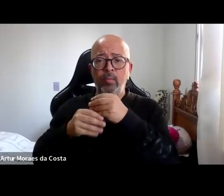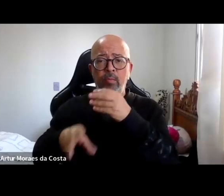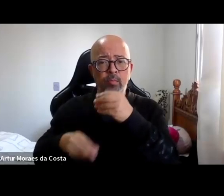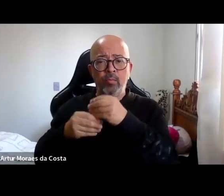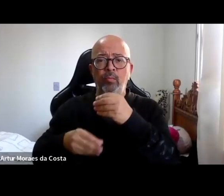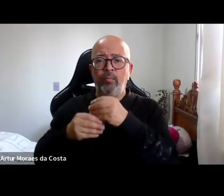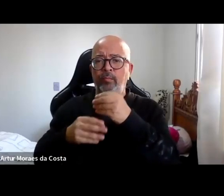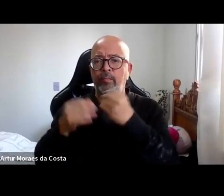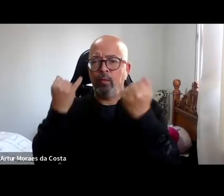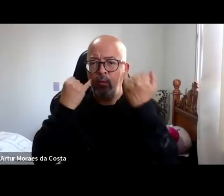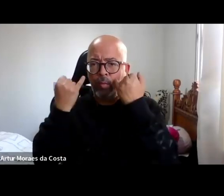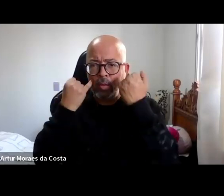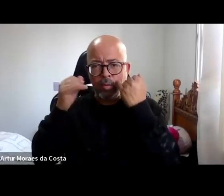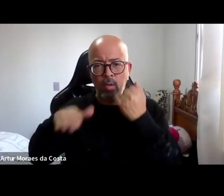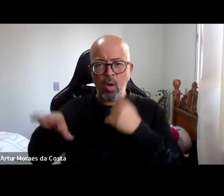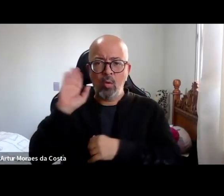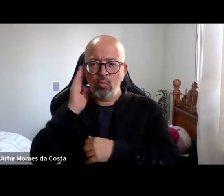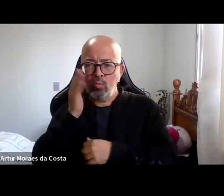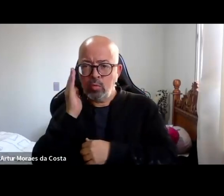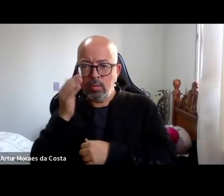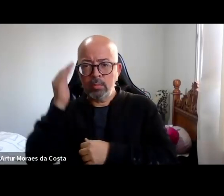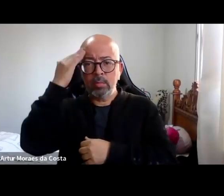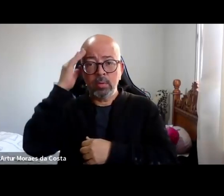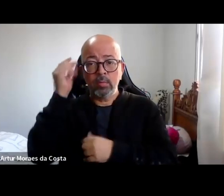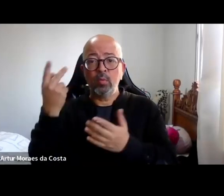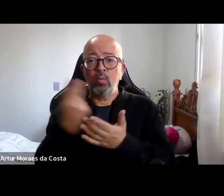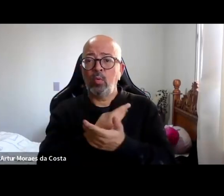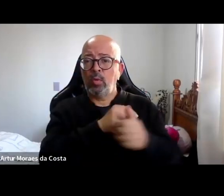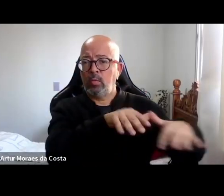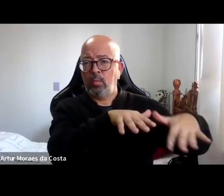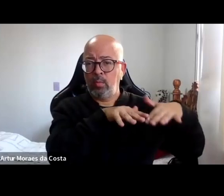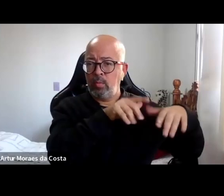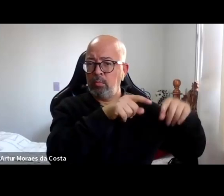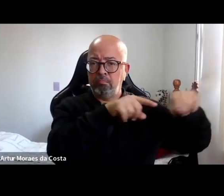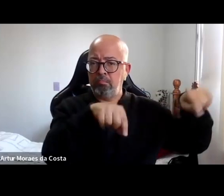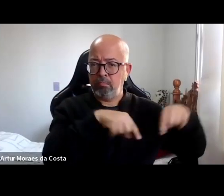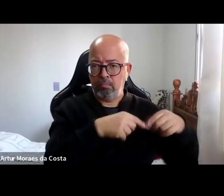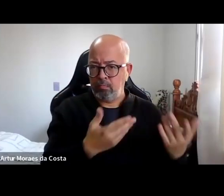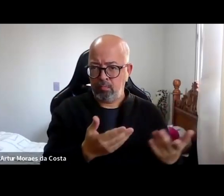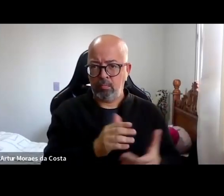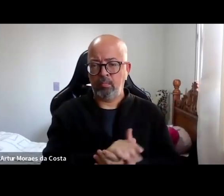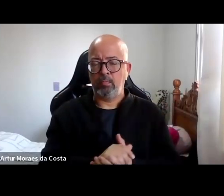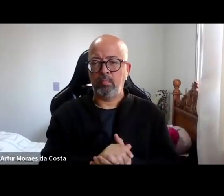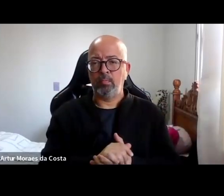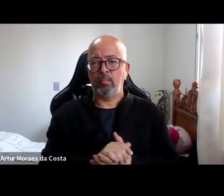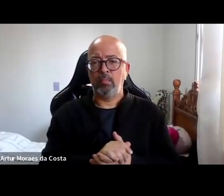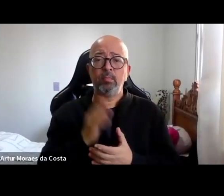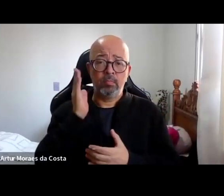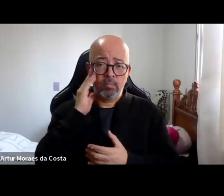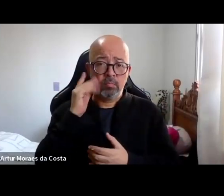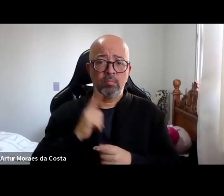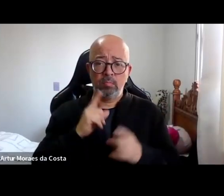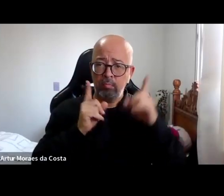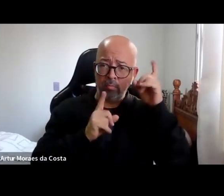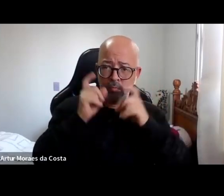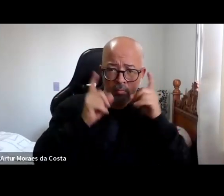intenciones a través de nuestra expresión facial eso lo hacemos todos los seres humanos Sí y a través del tono de voz